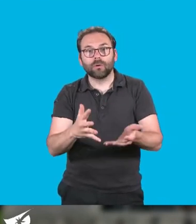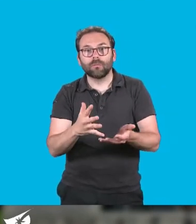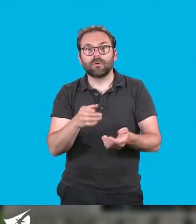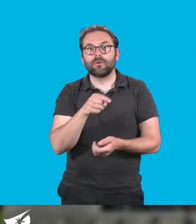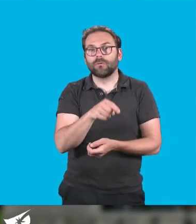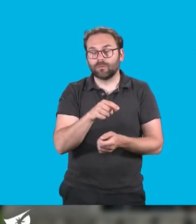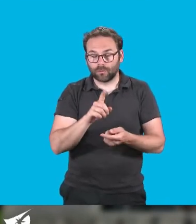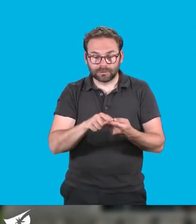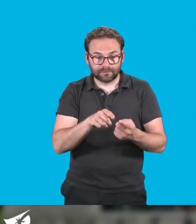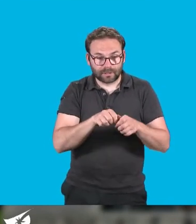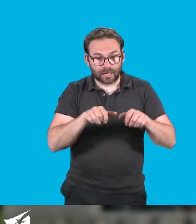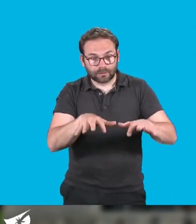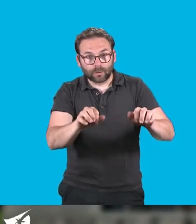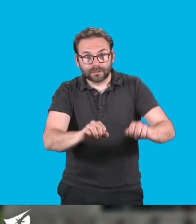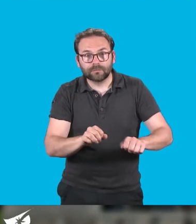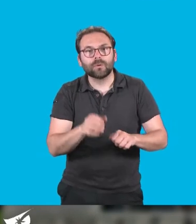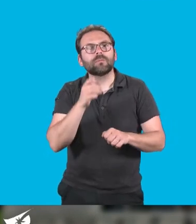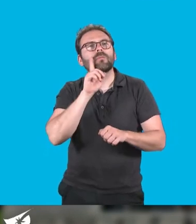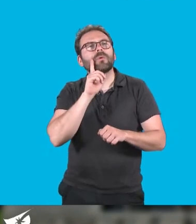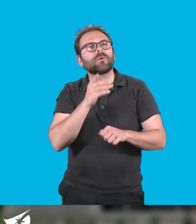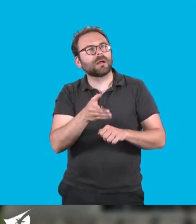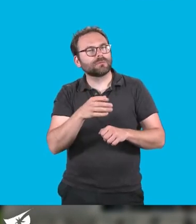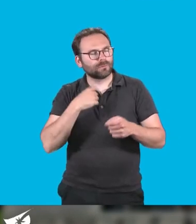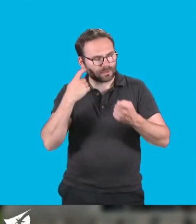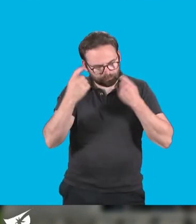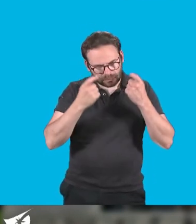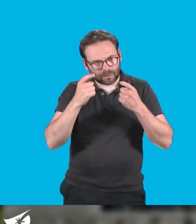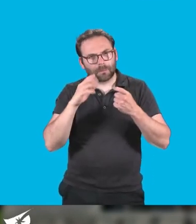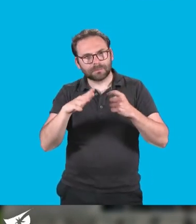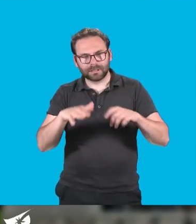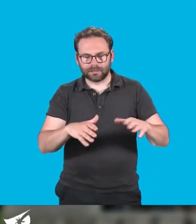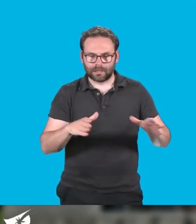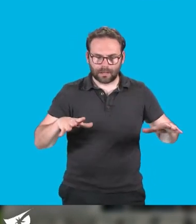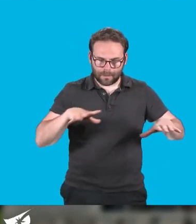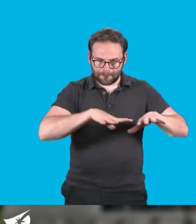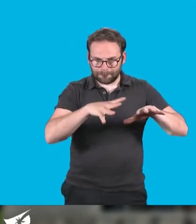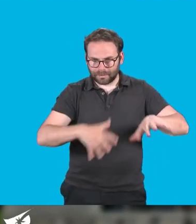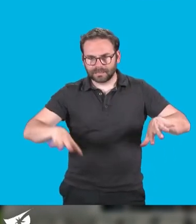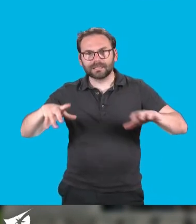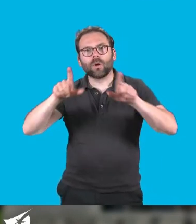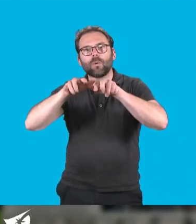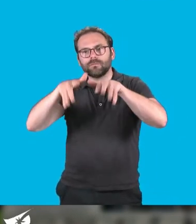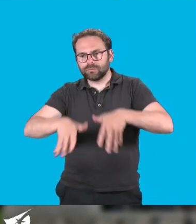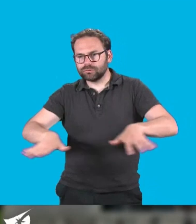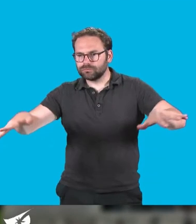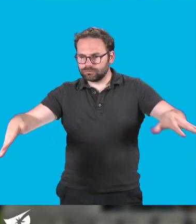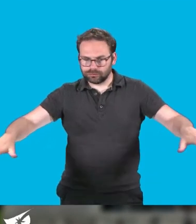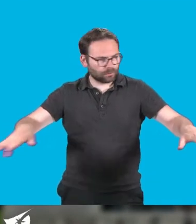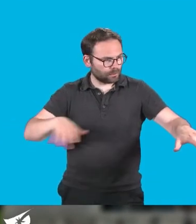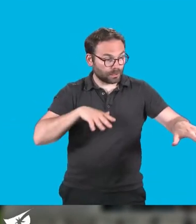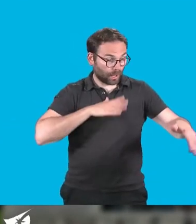réseaux d'assainissement. Vu que nous raisonnons à l'échelle de bassins hydrographiques, il va nous falloir là aussi